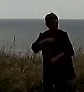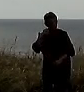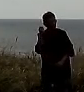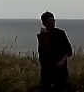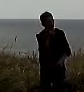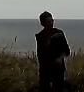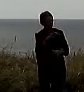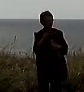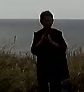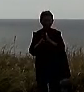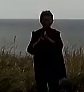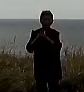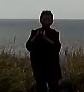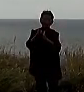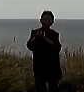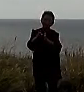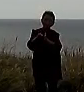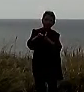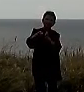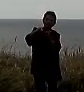また汽車に乗る。